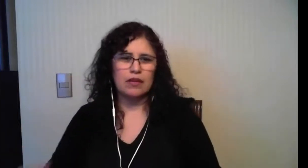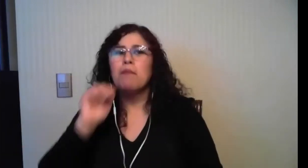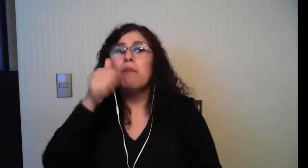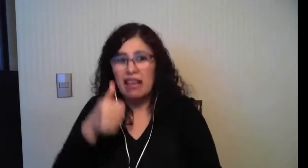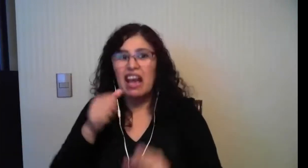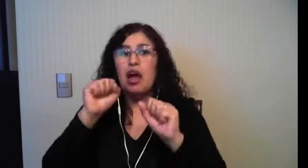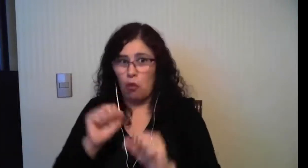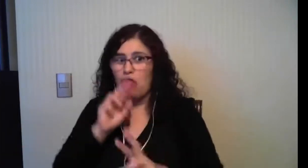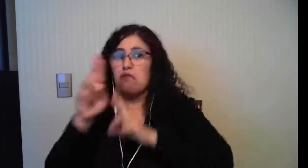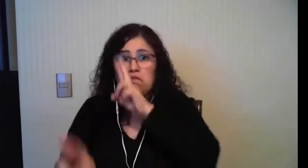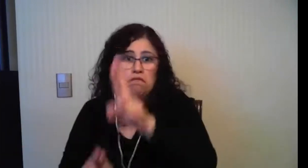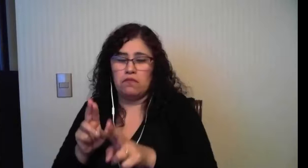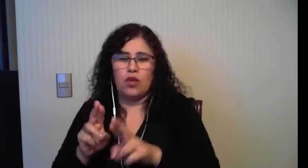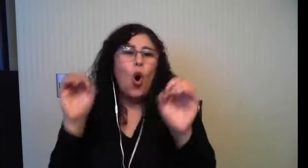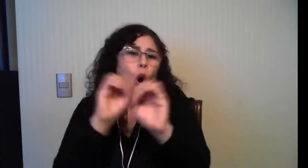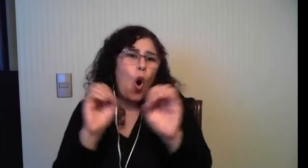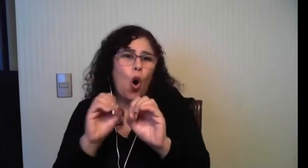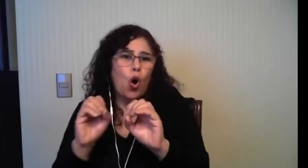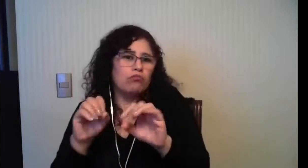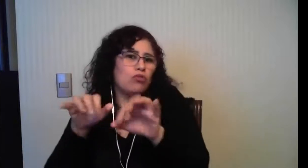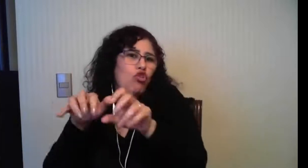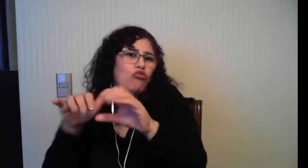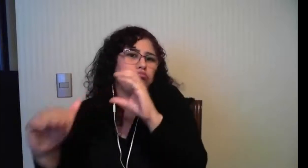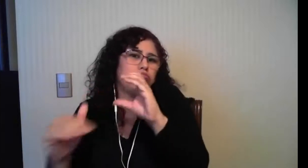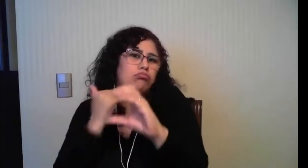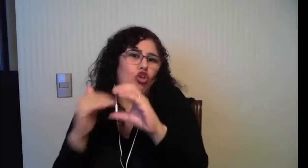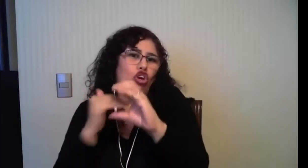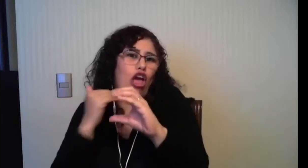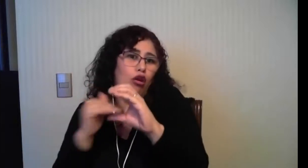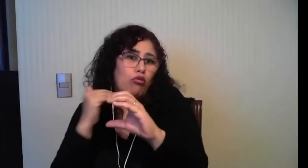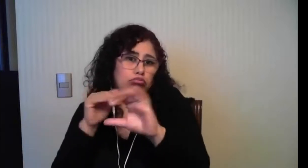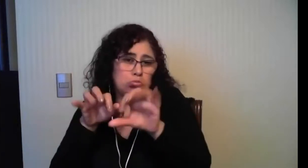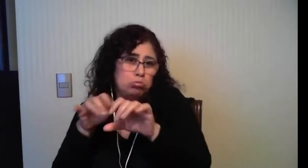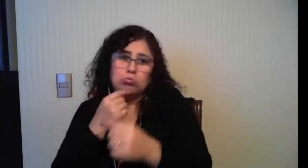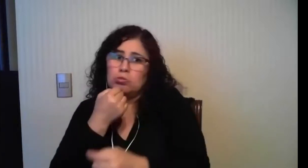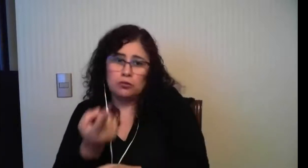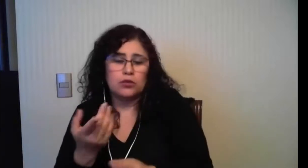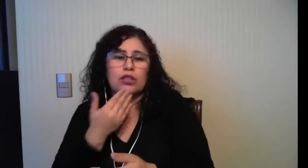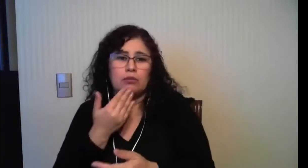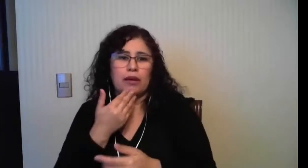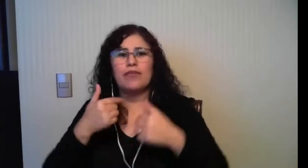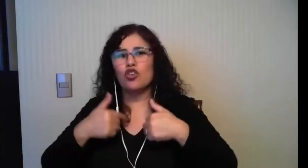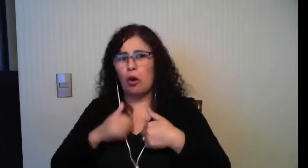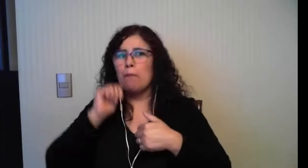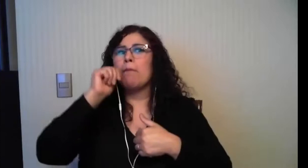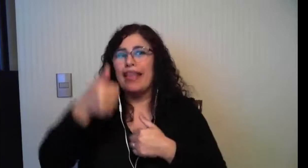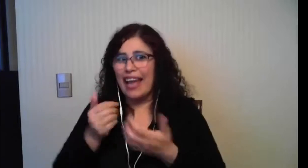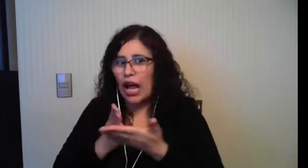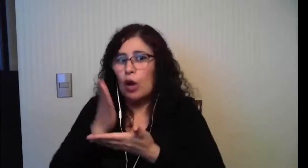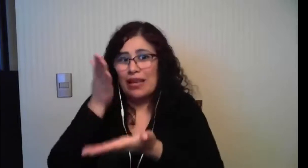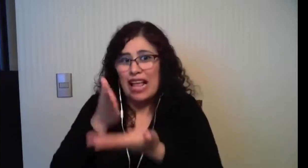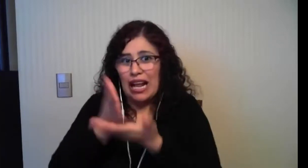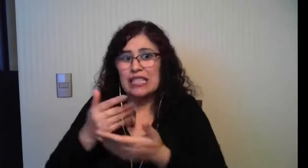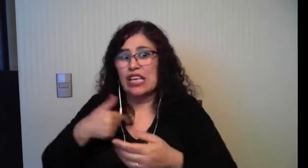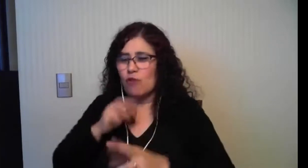mañana, ¿ya? O me la escriben, ¿cierto? En el correo y al correo, y yo las planteo mañana al comenzar la clase, ¿les